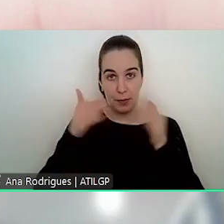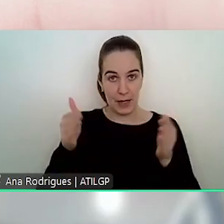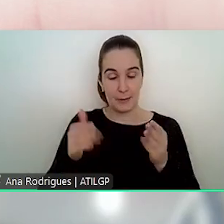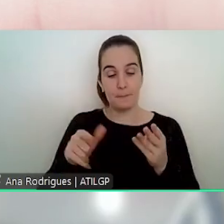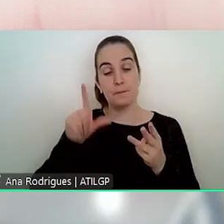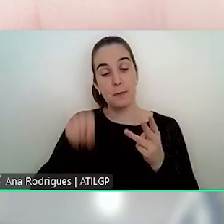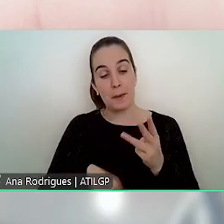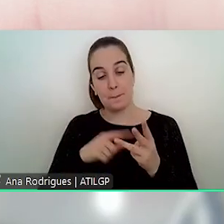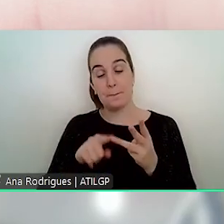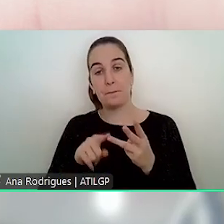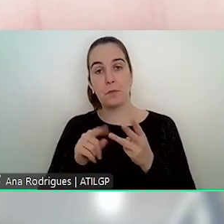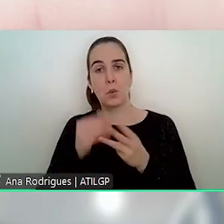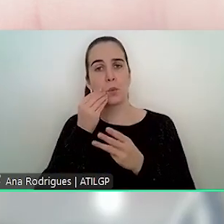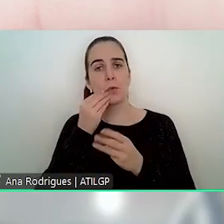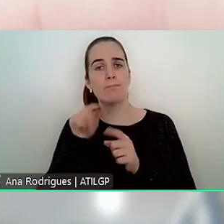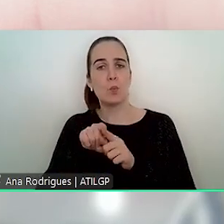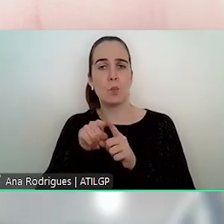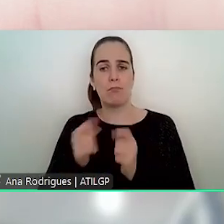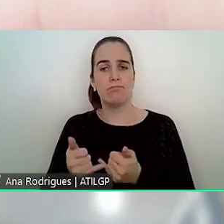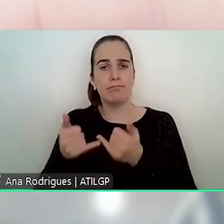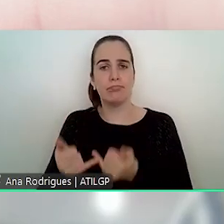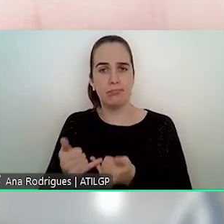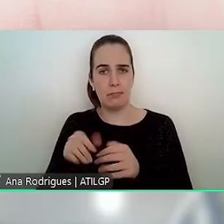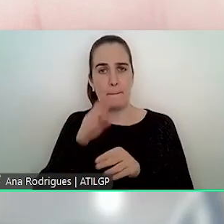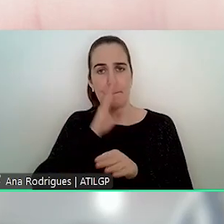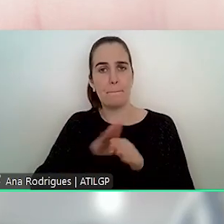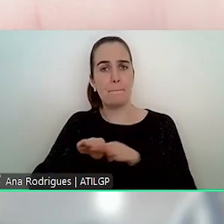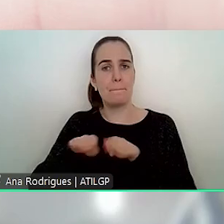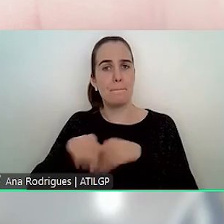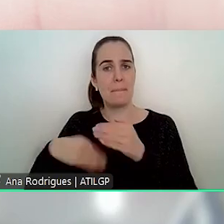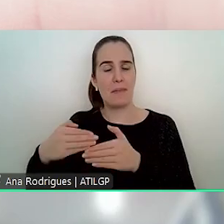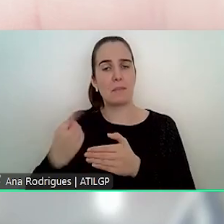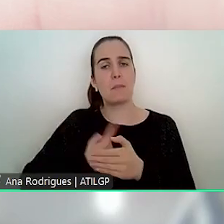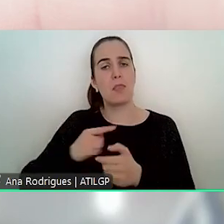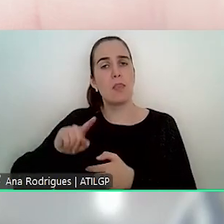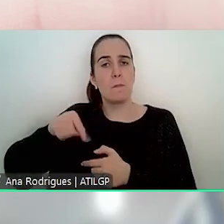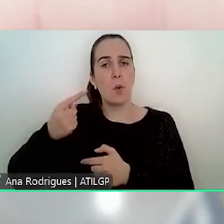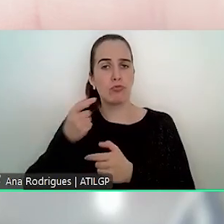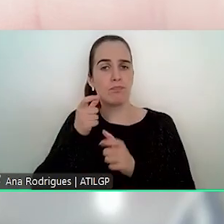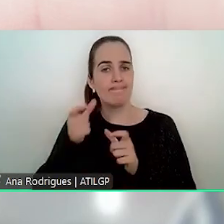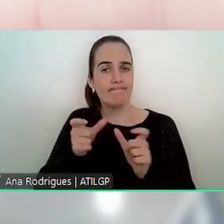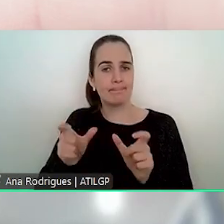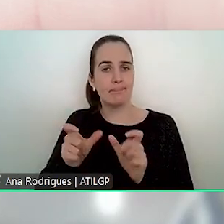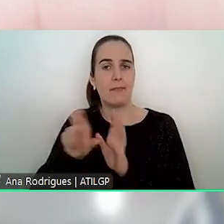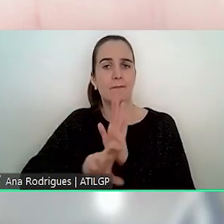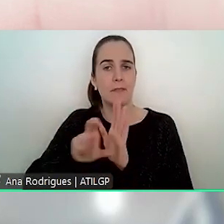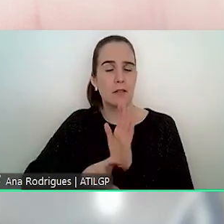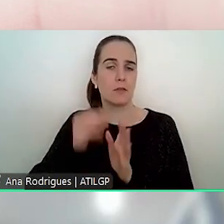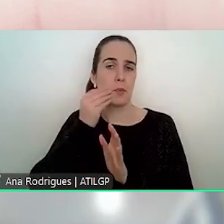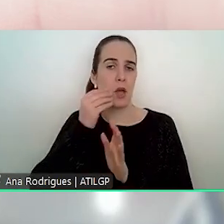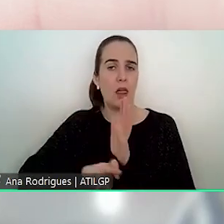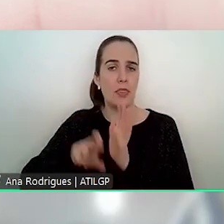da monitorização também à existência de relatórios que são feitos por entidades